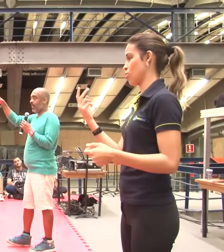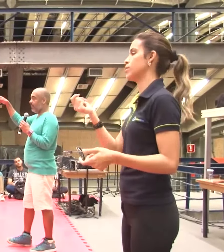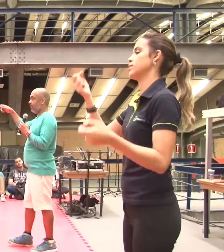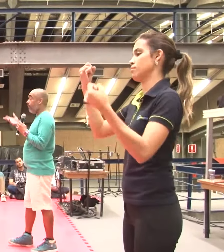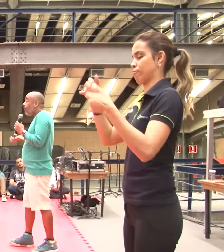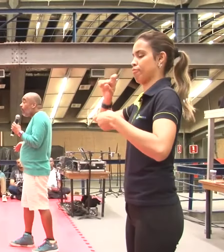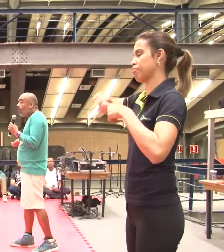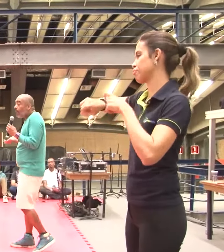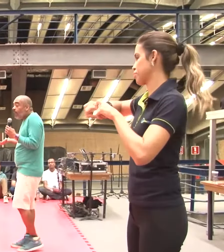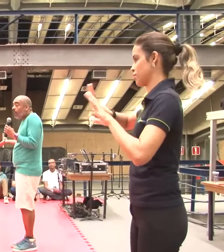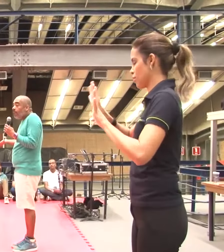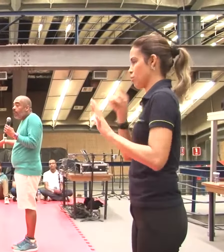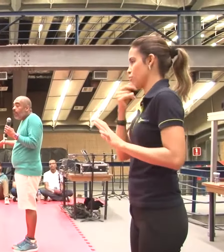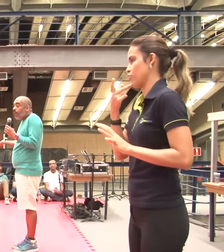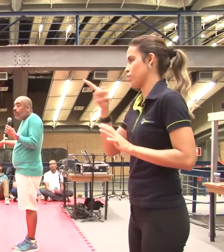Tá.